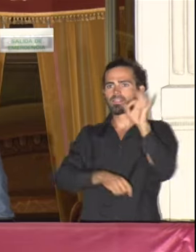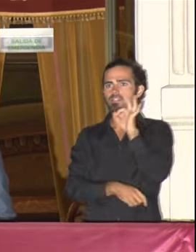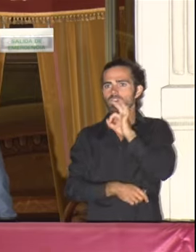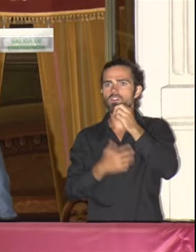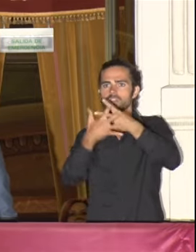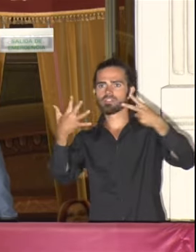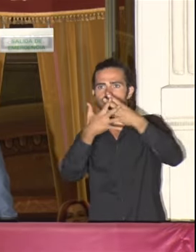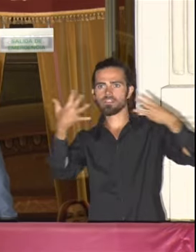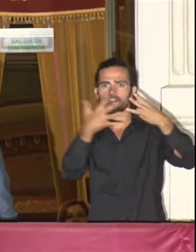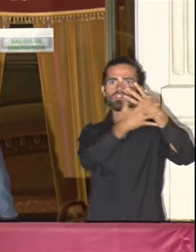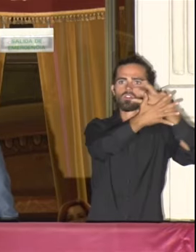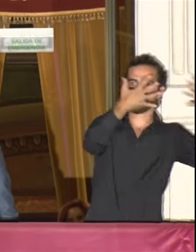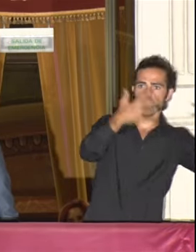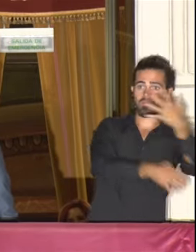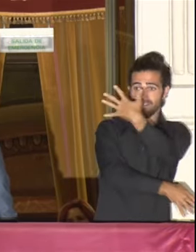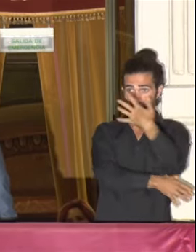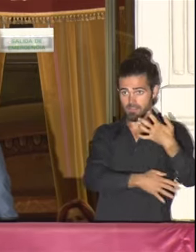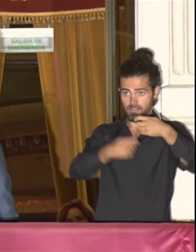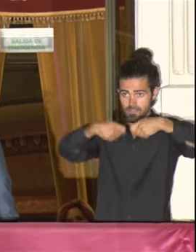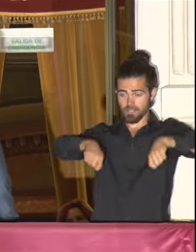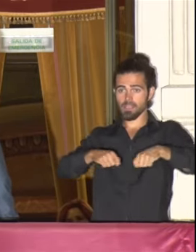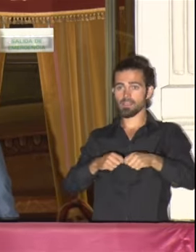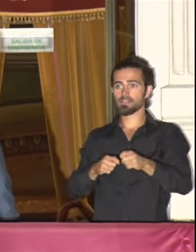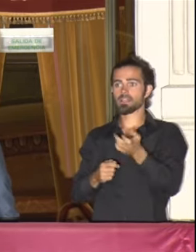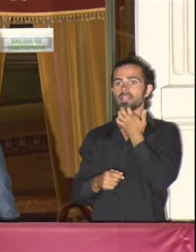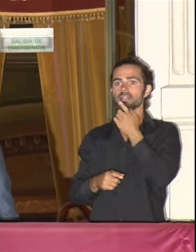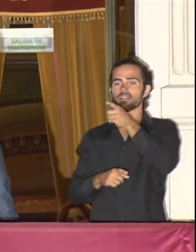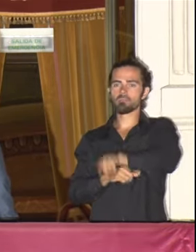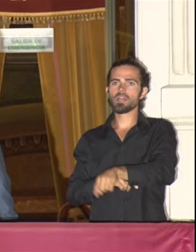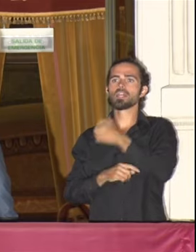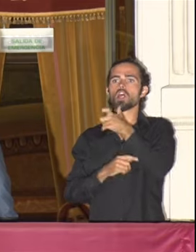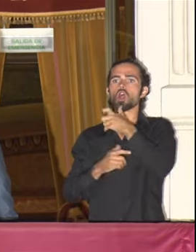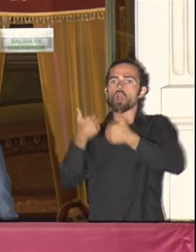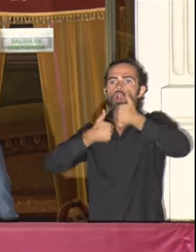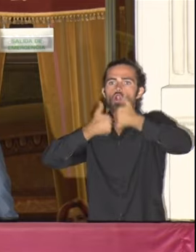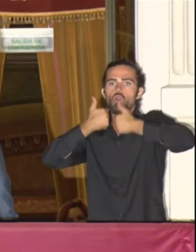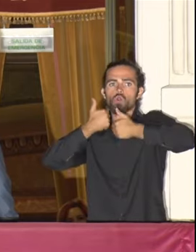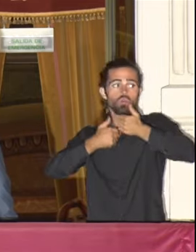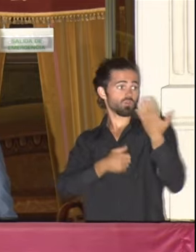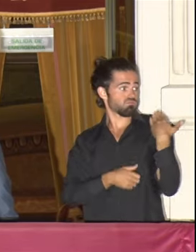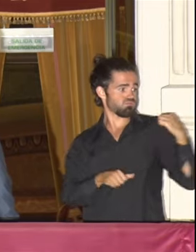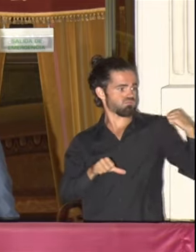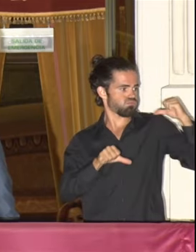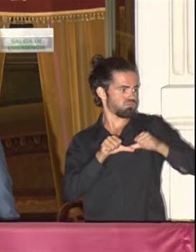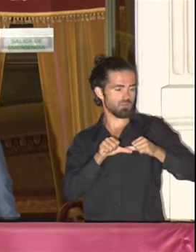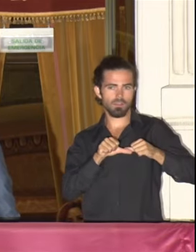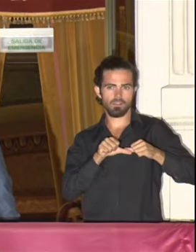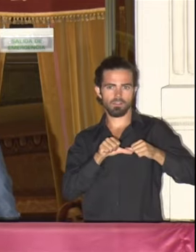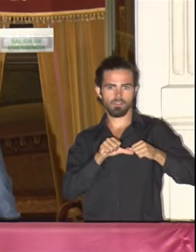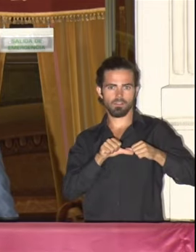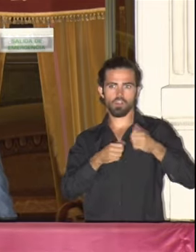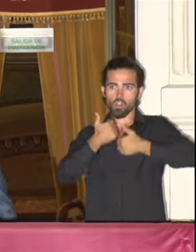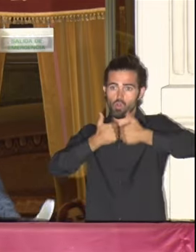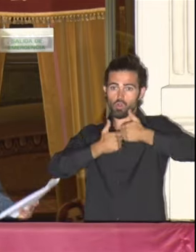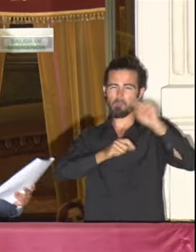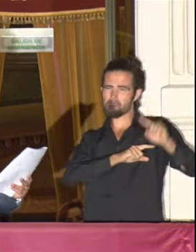XIX, y toda la colección de Apreco, los primeros premios de todos los concursos que ha habido durante todos estos años de Apreco, y muchas